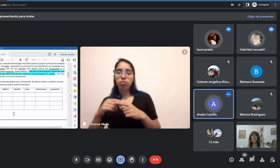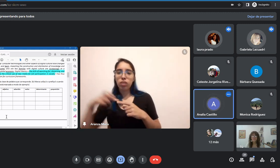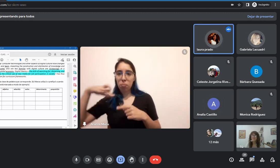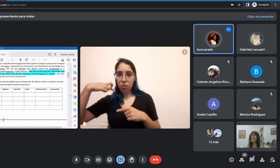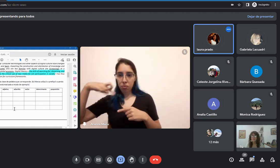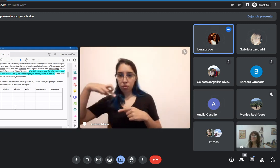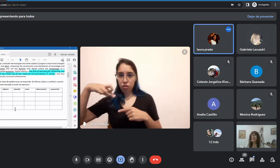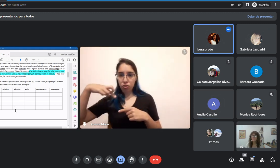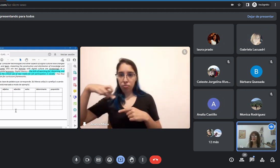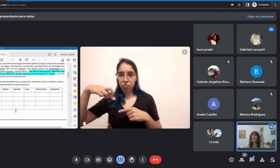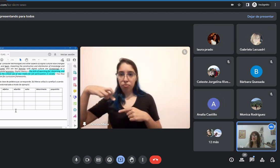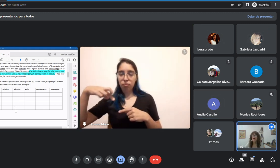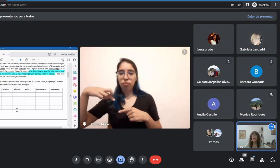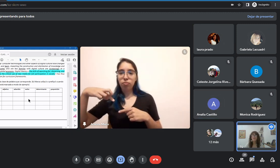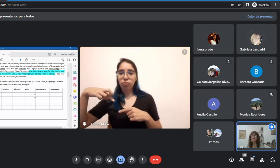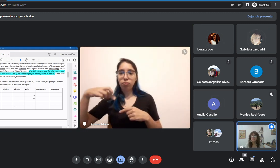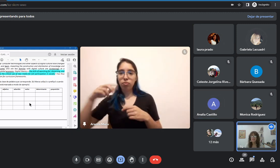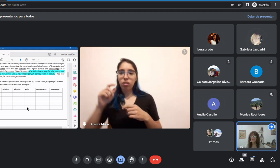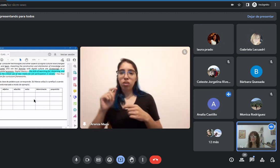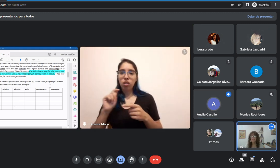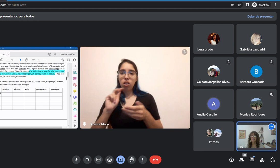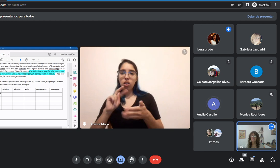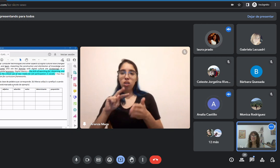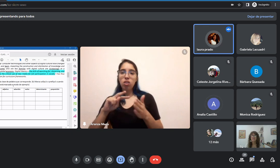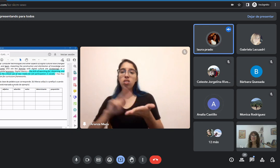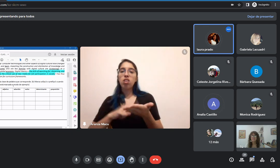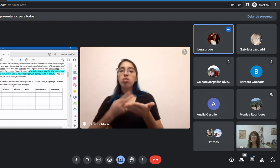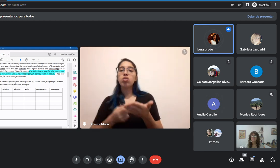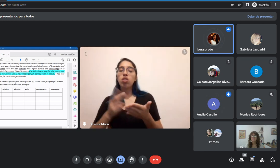A través de. Muy bien. Approaches.